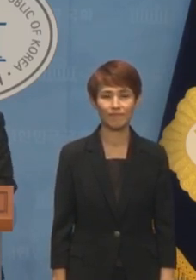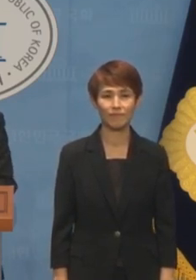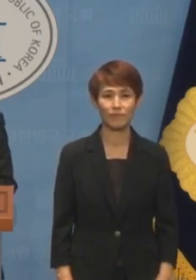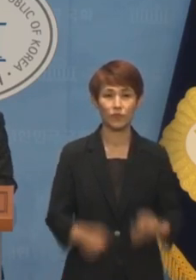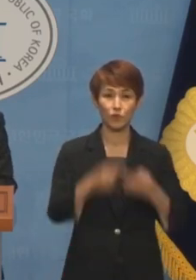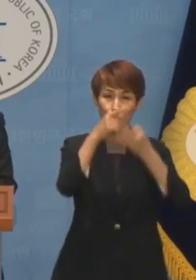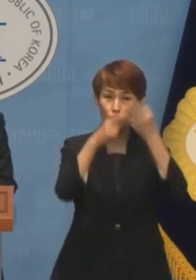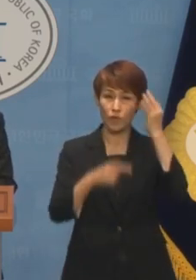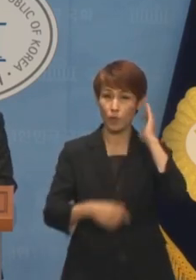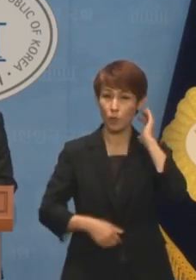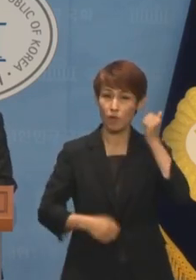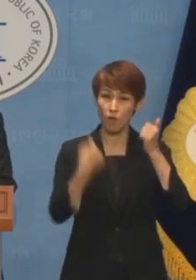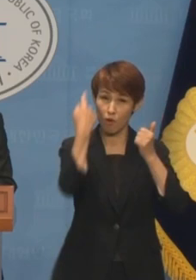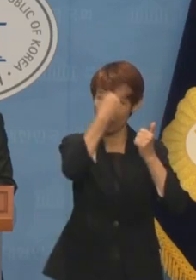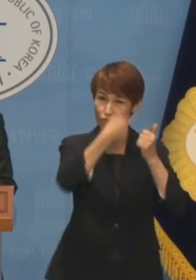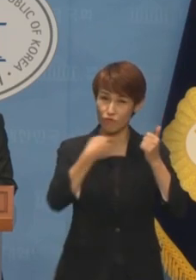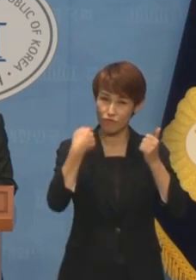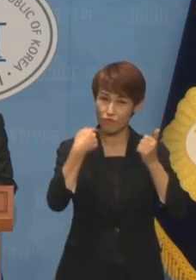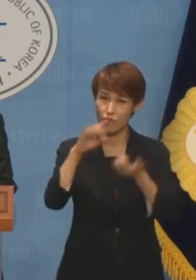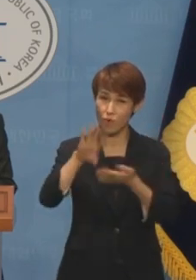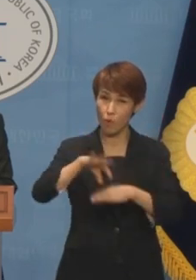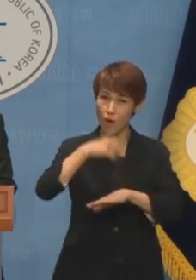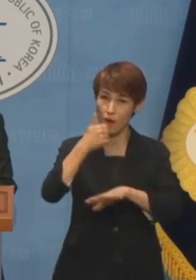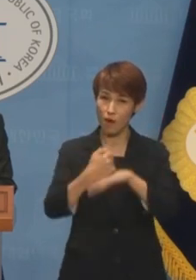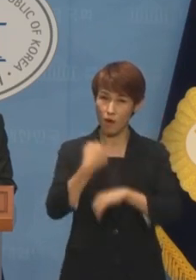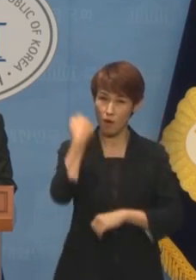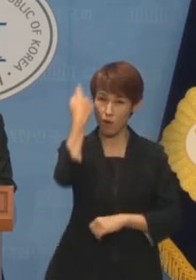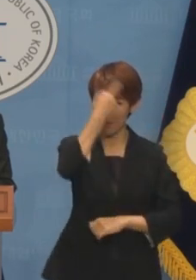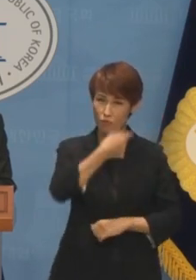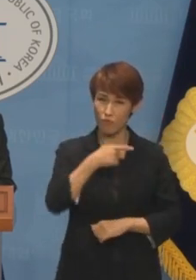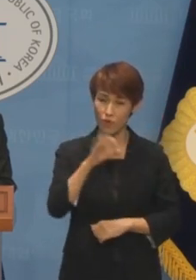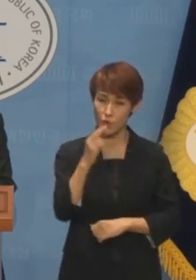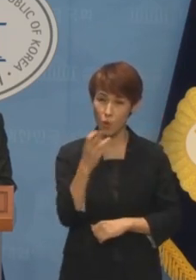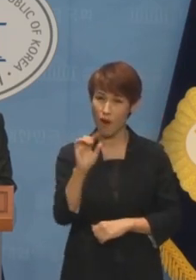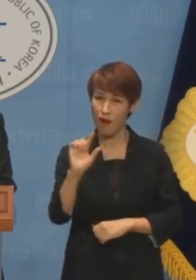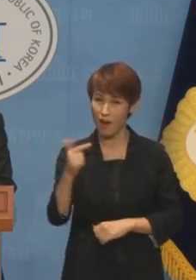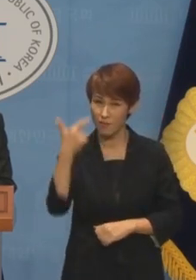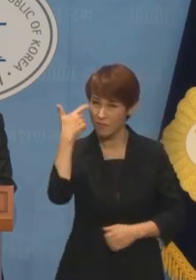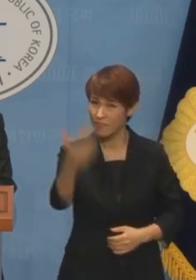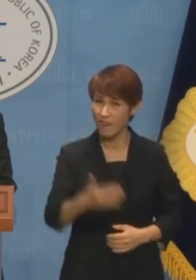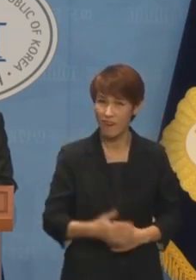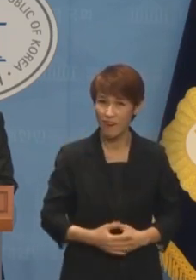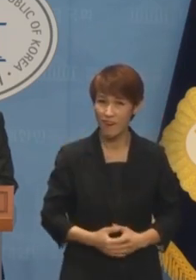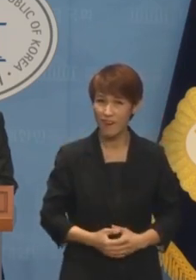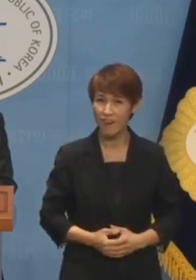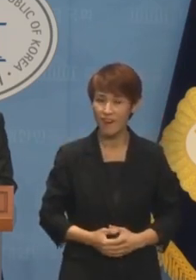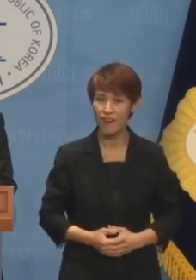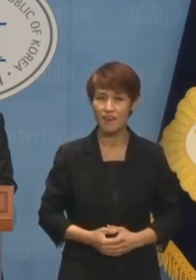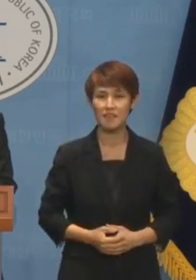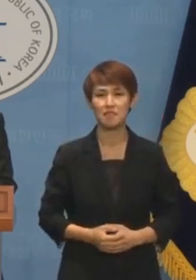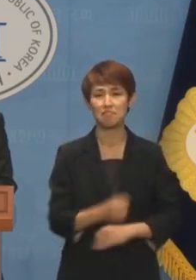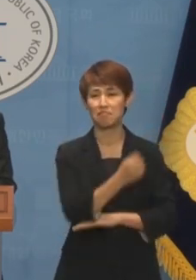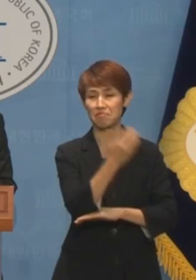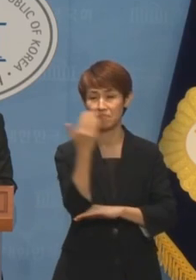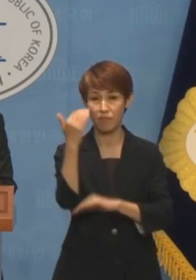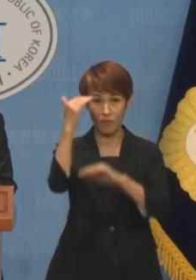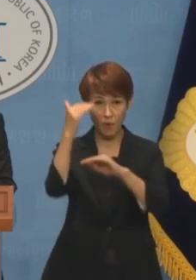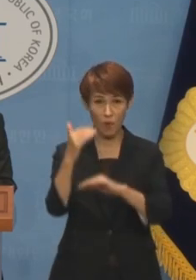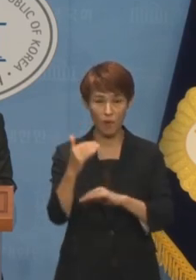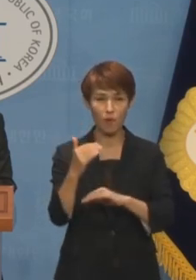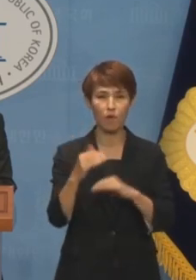윤석열 대통령의 얼굴이 임금님의 용안이라도 됩니까? 보도에 따르면 지난